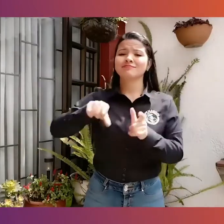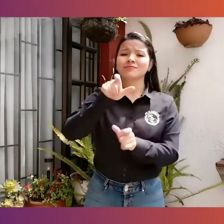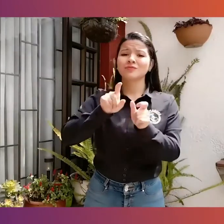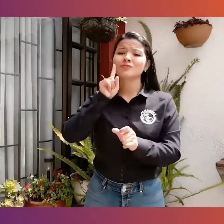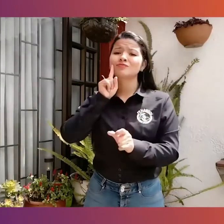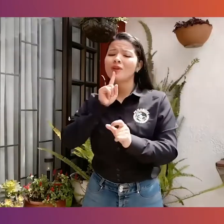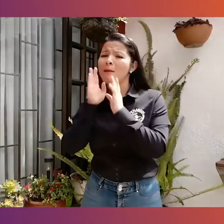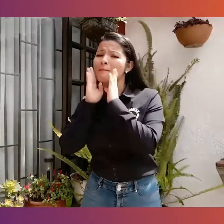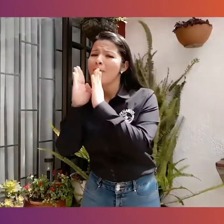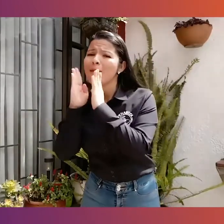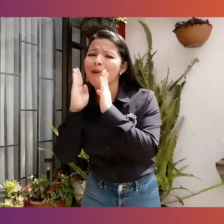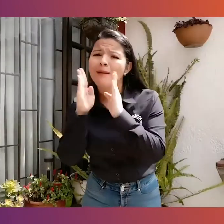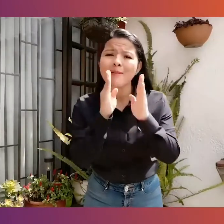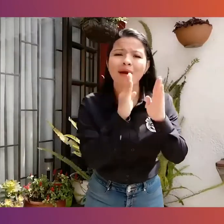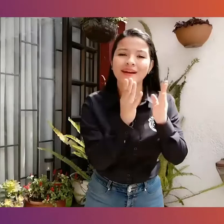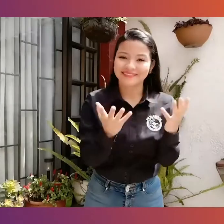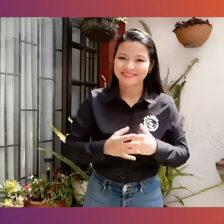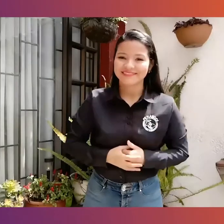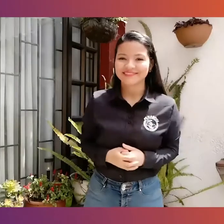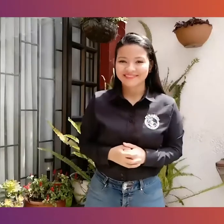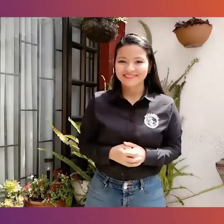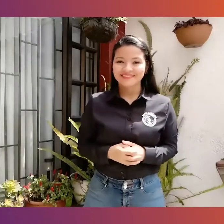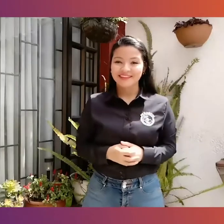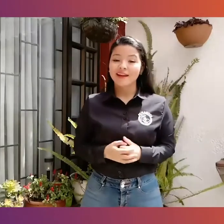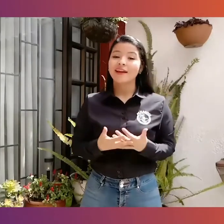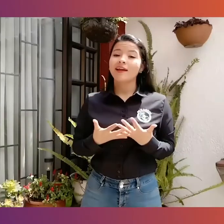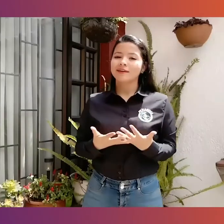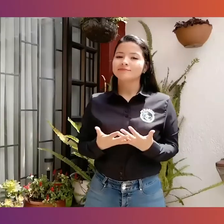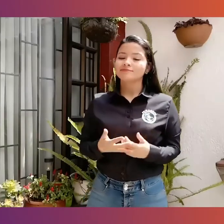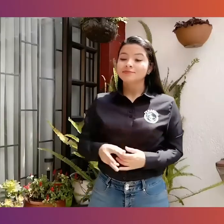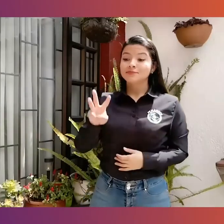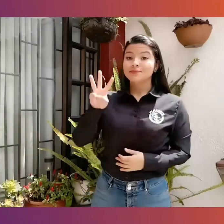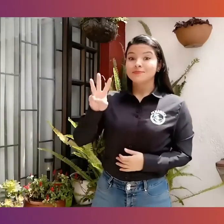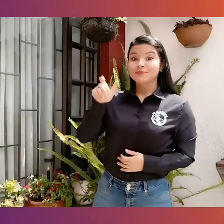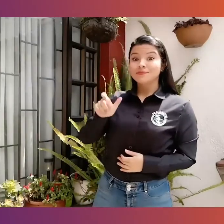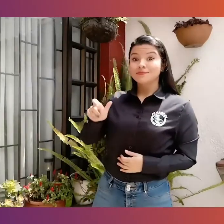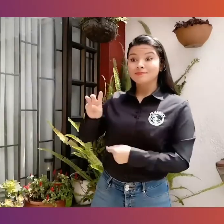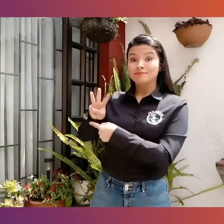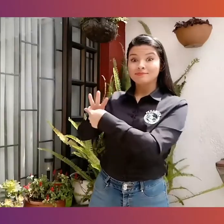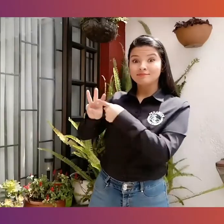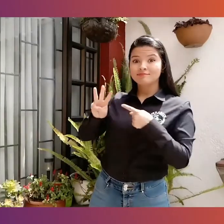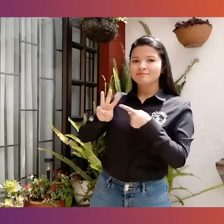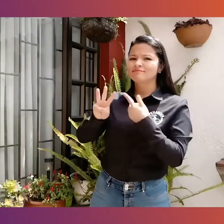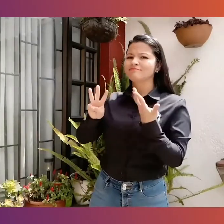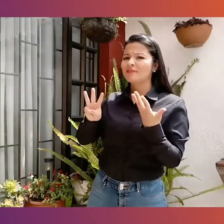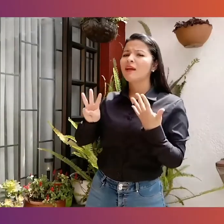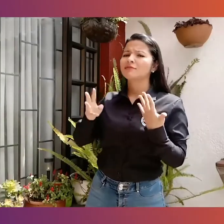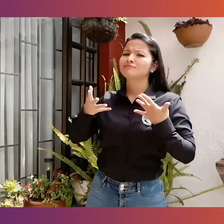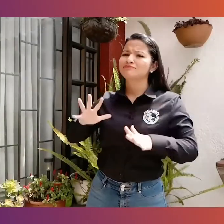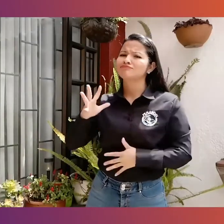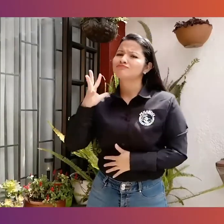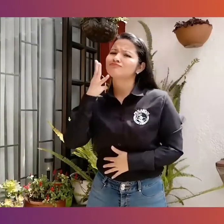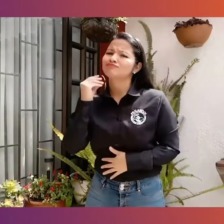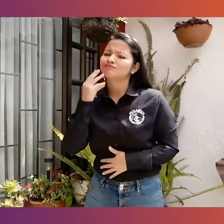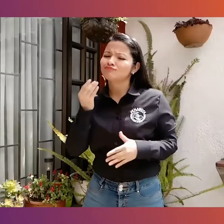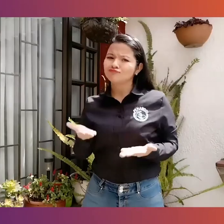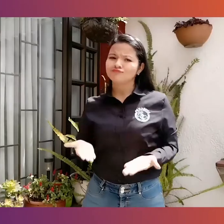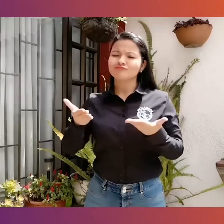manera continua y brindando atención a las personas sordas. Les mostraremos tres experiencias de personas sordas que hicieron uso del